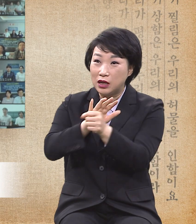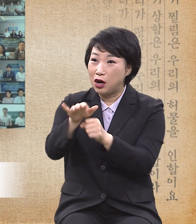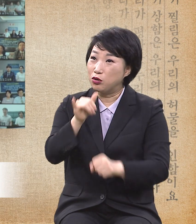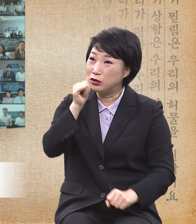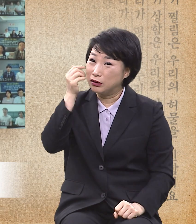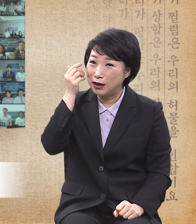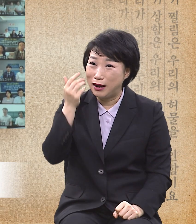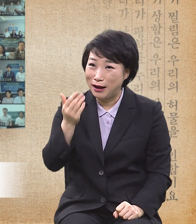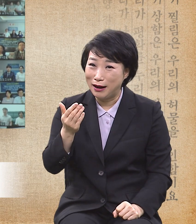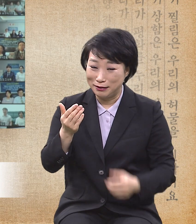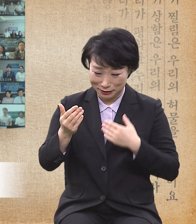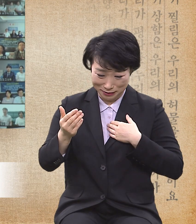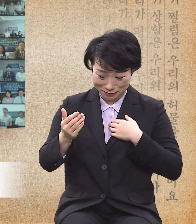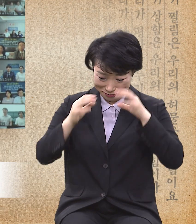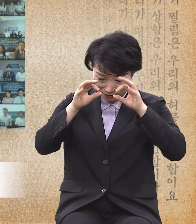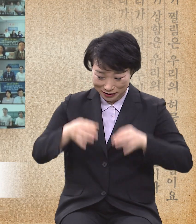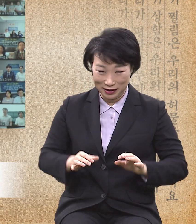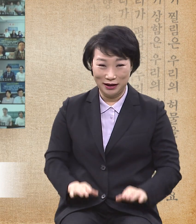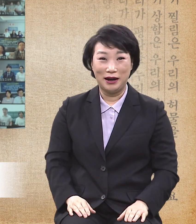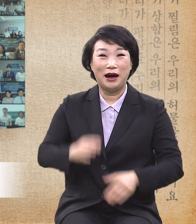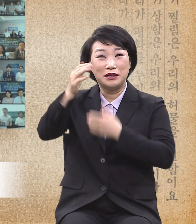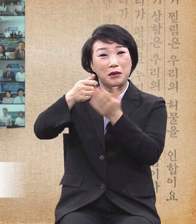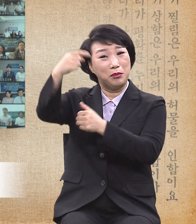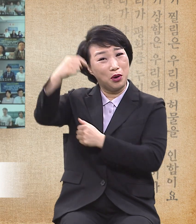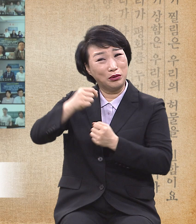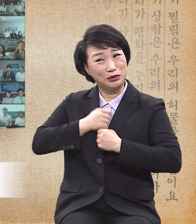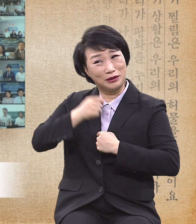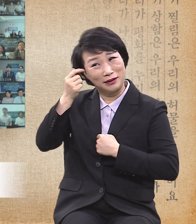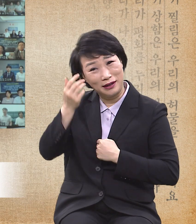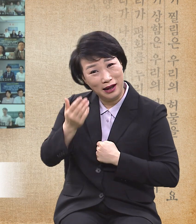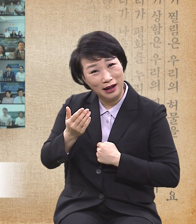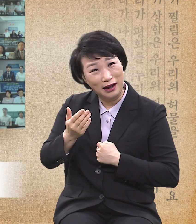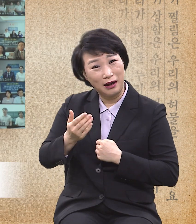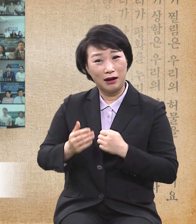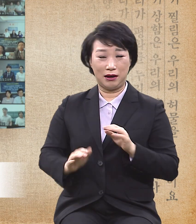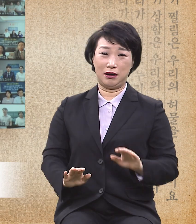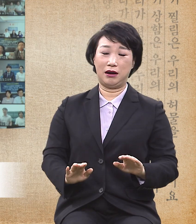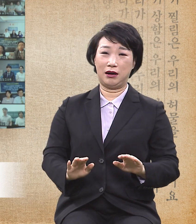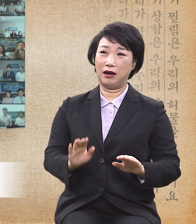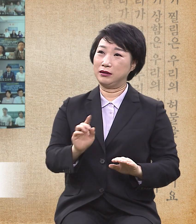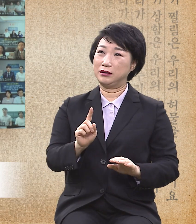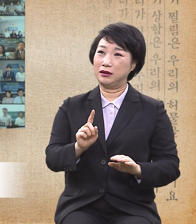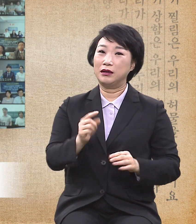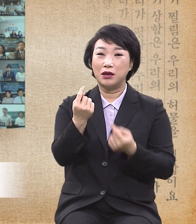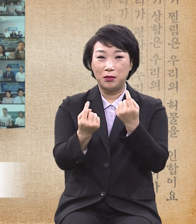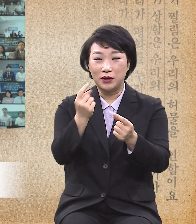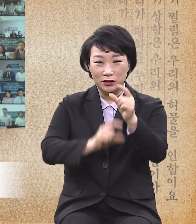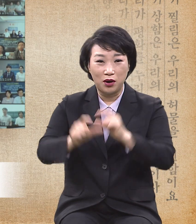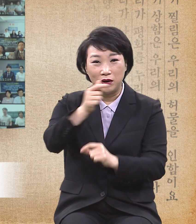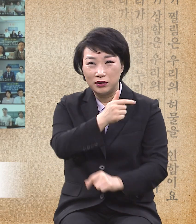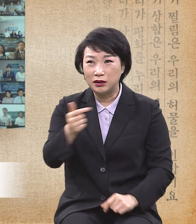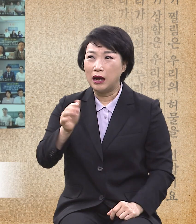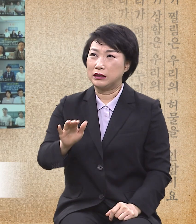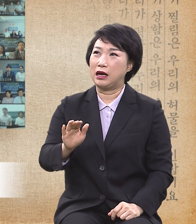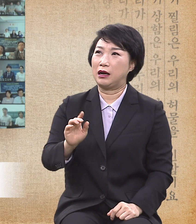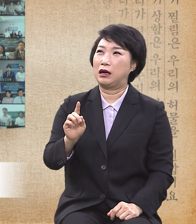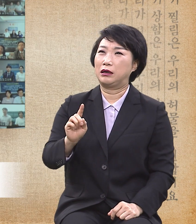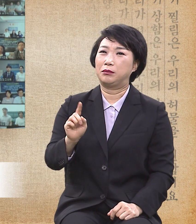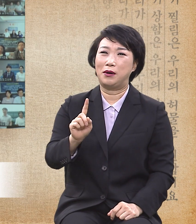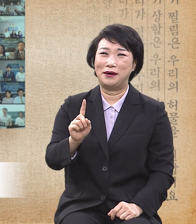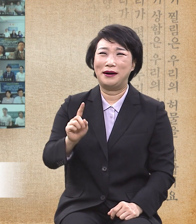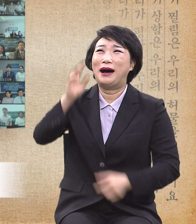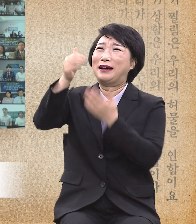사랑했던가? 그 계명을 지켰던가? 아니 그보다 하나님 나 사랑해